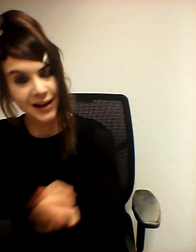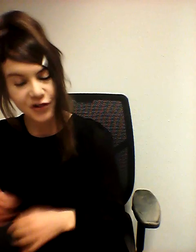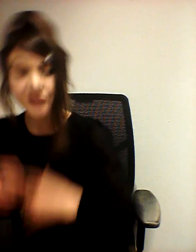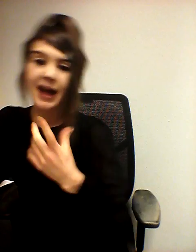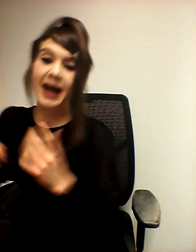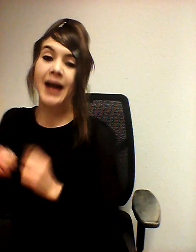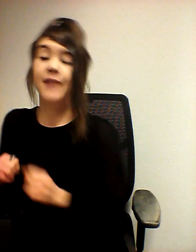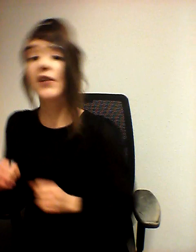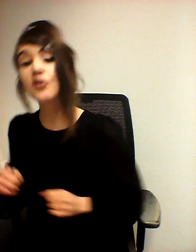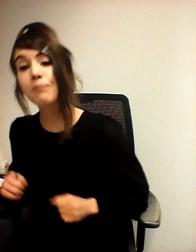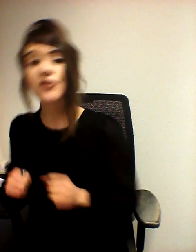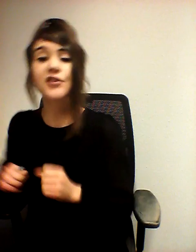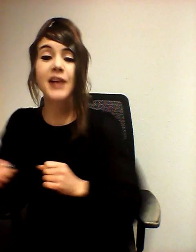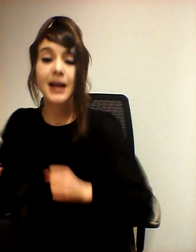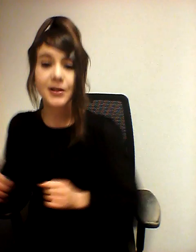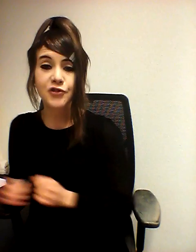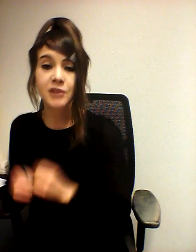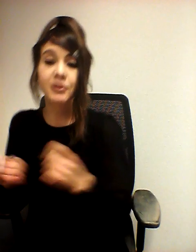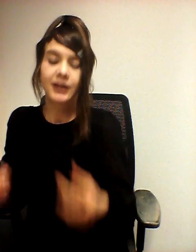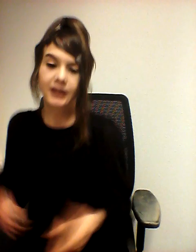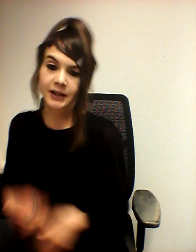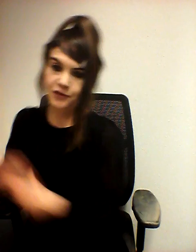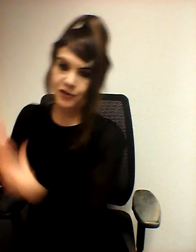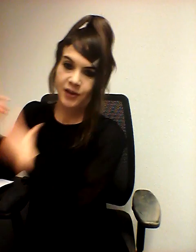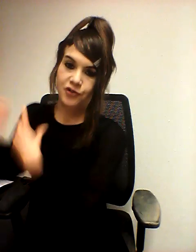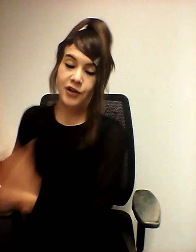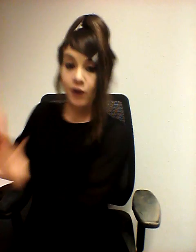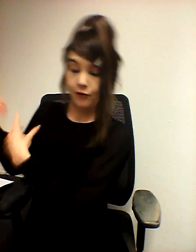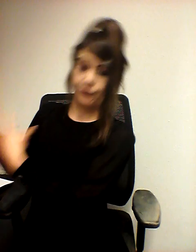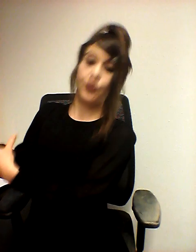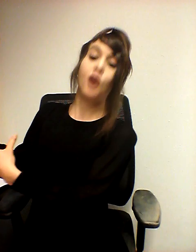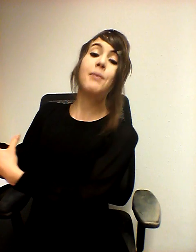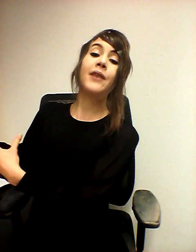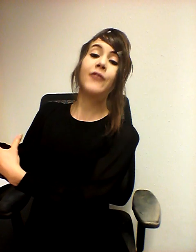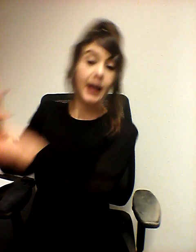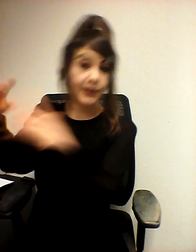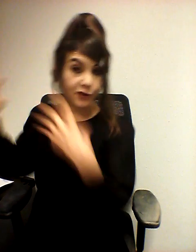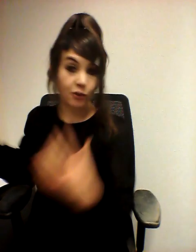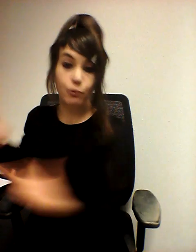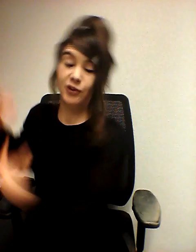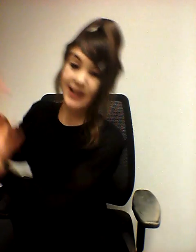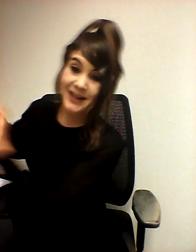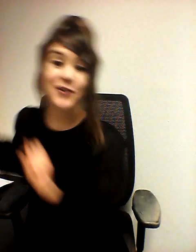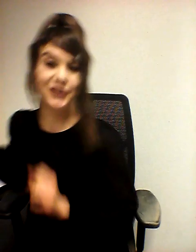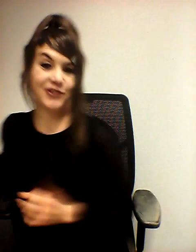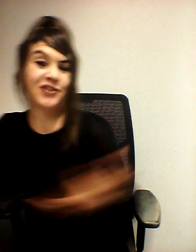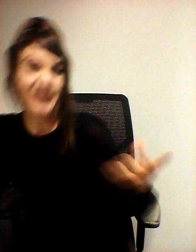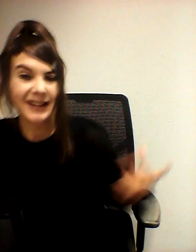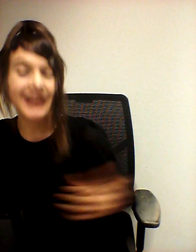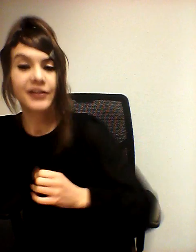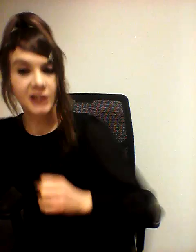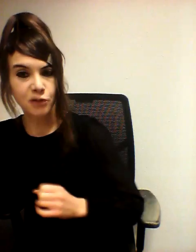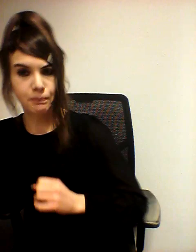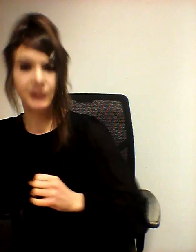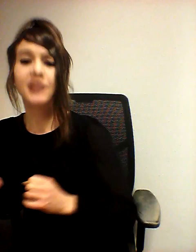proteasen, eiwitsplitsende enzymen, eerst zelf vormen. En dat gebeurt elders in die